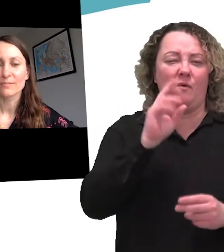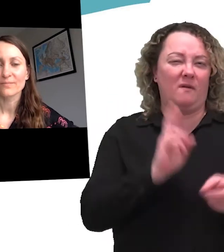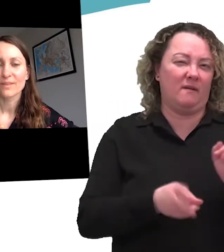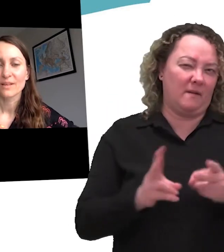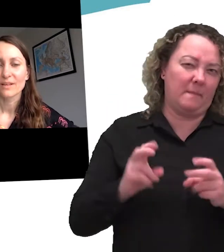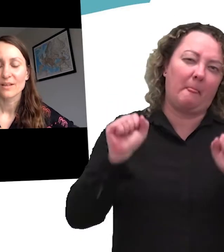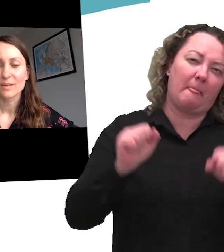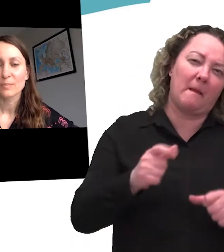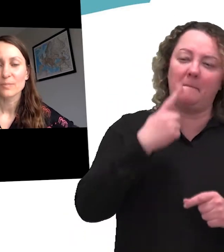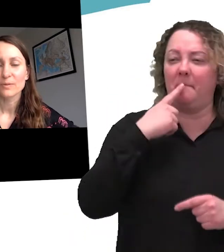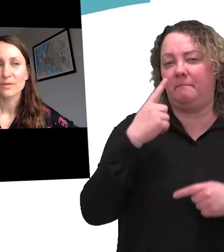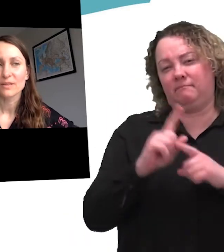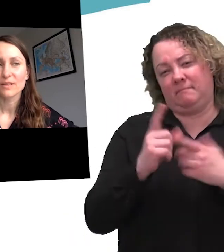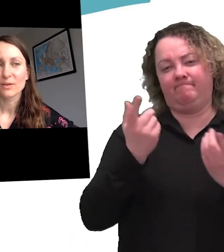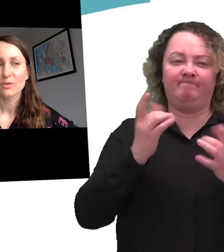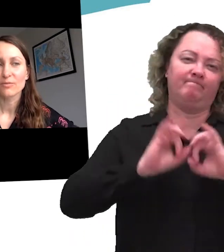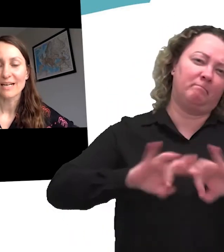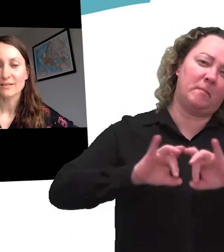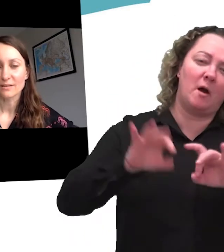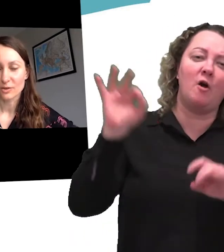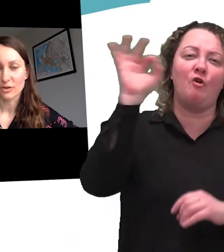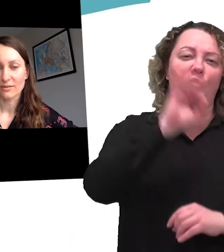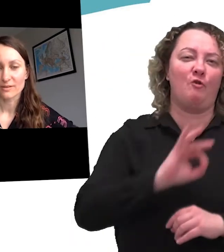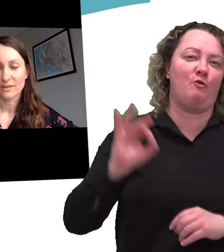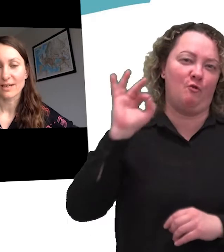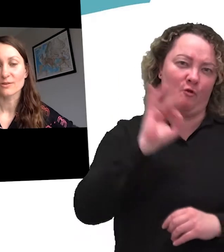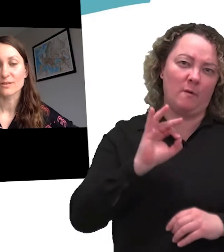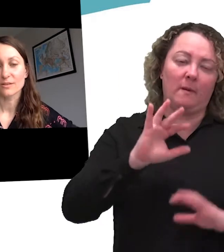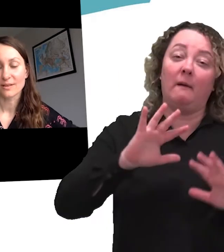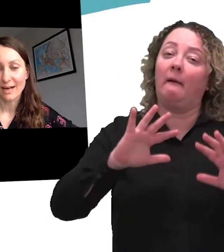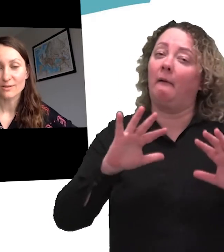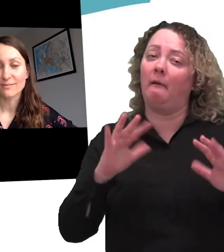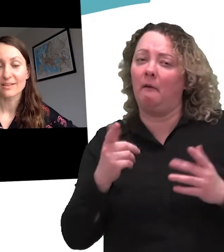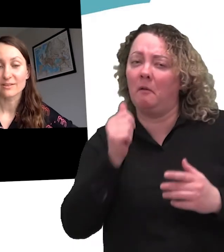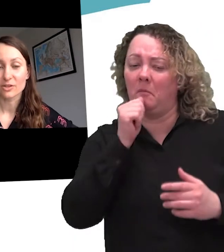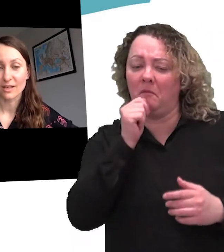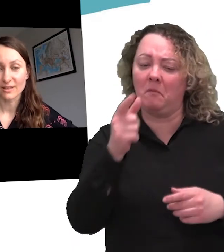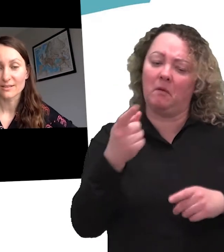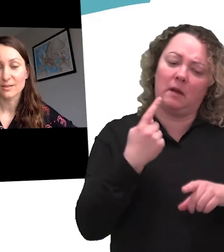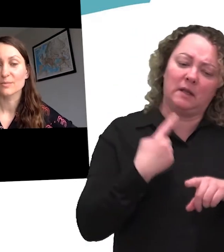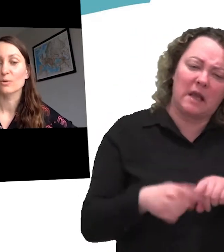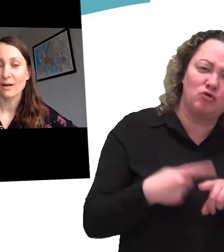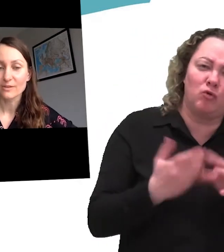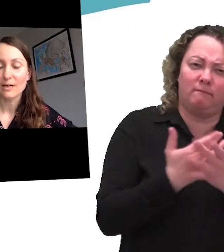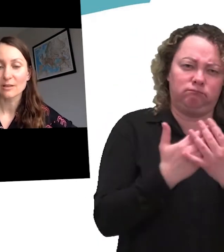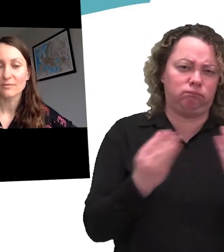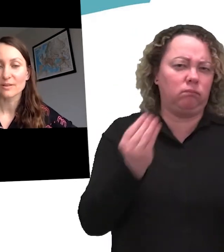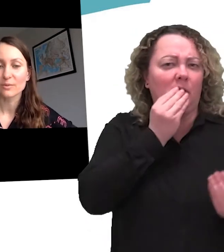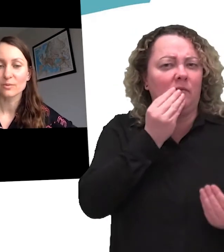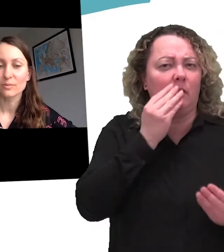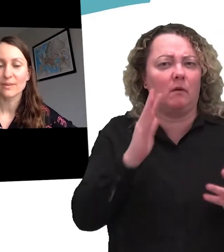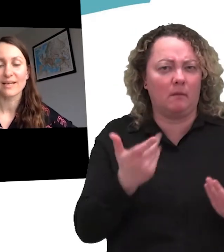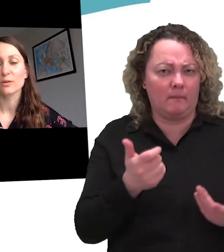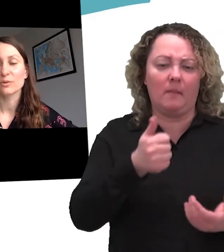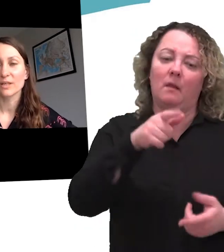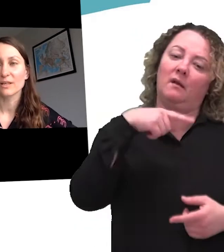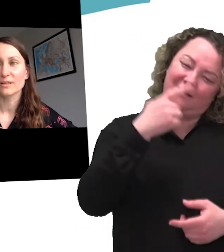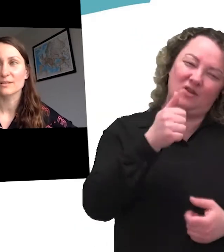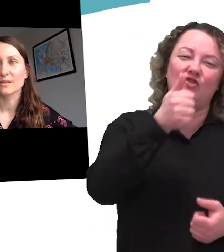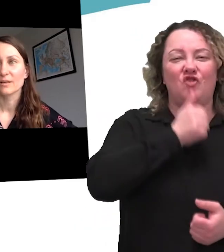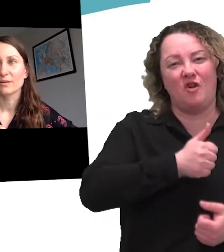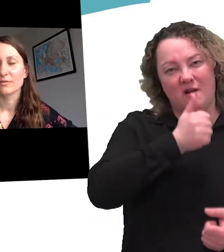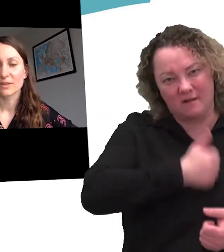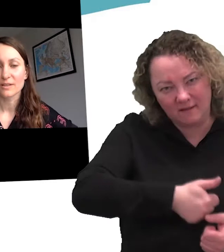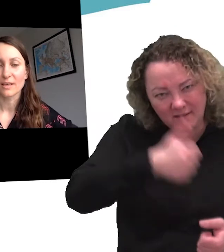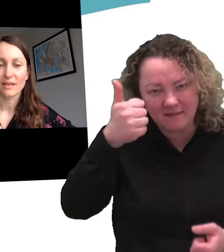pakomentuoti, kaip geriau valgyti daržoves. Tikriausiai geriausia valgyti žalias, taip daugiausiai gaunam vitaminų, bet jeigu reikia